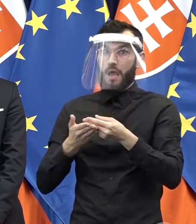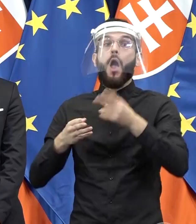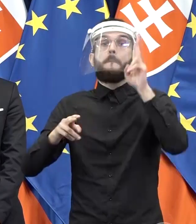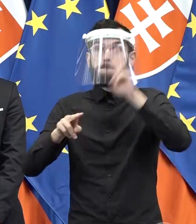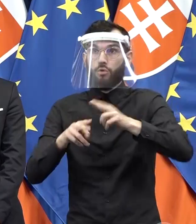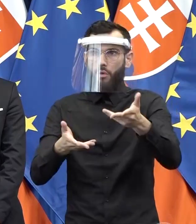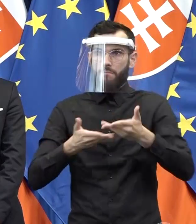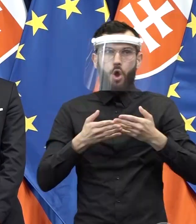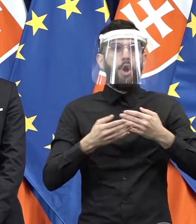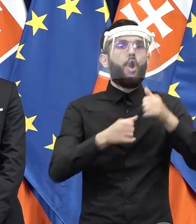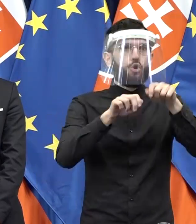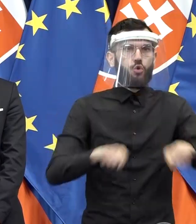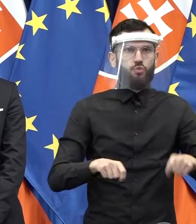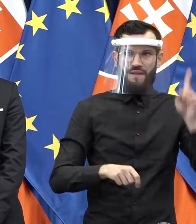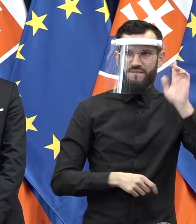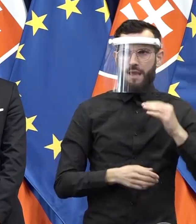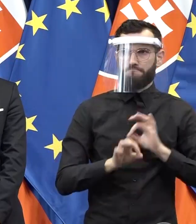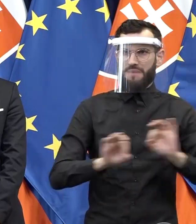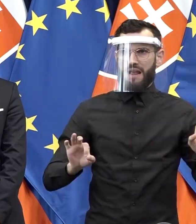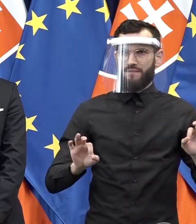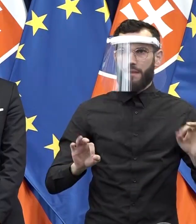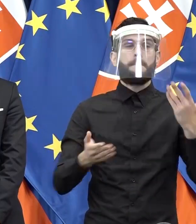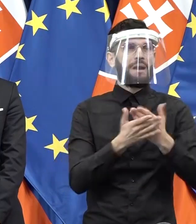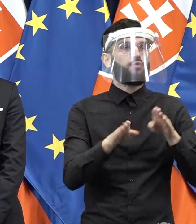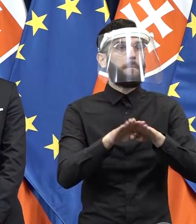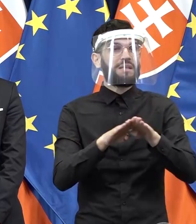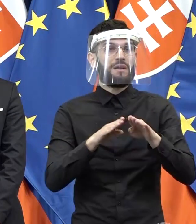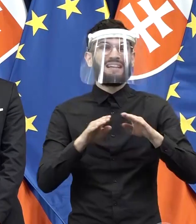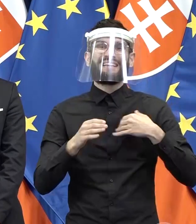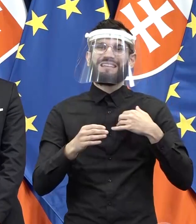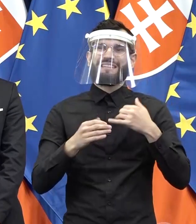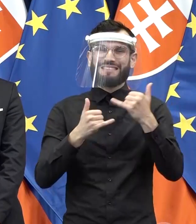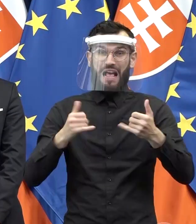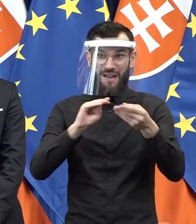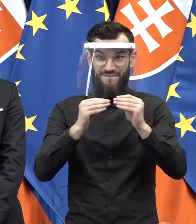rozhodnutia. Tak práve preto sme kompetentné ministerstvo zahraničných vecí